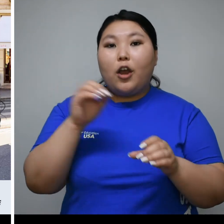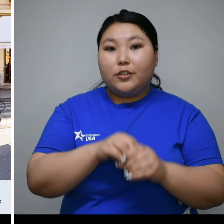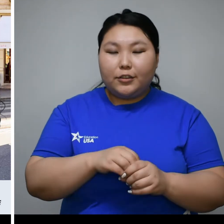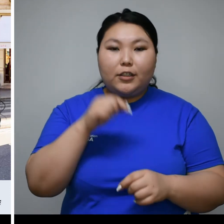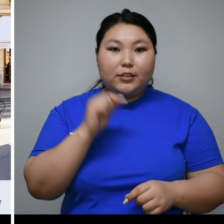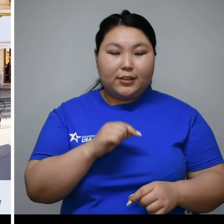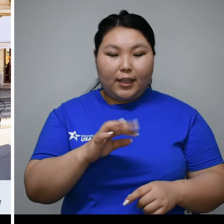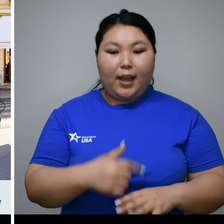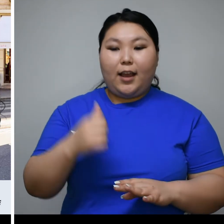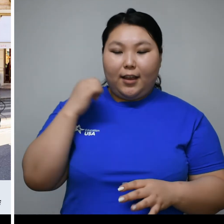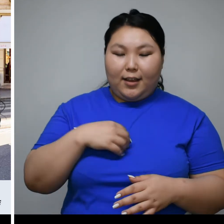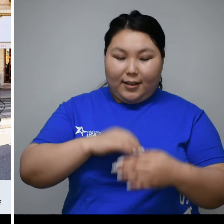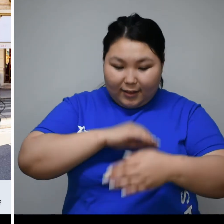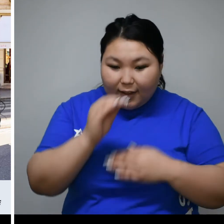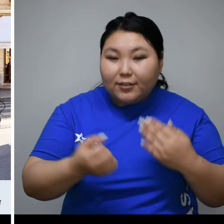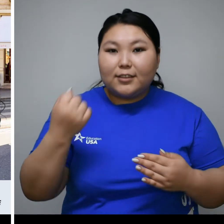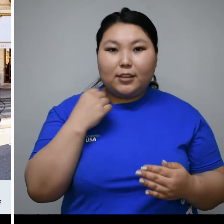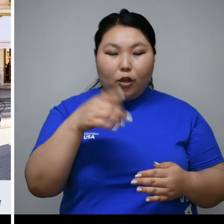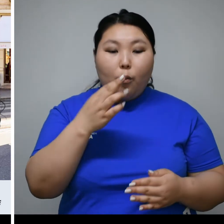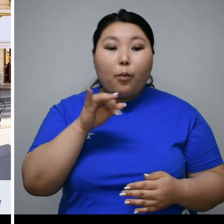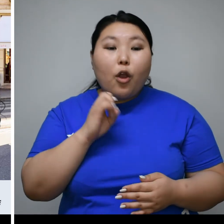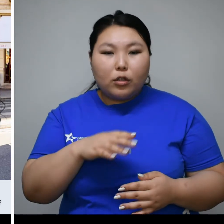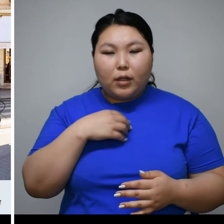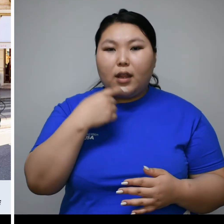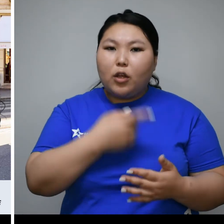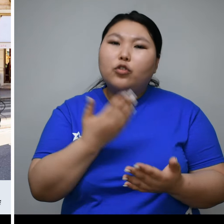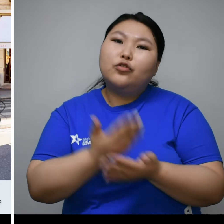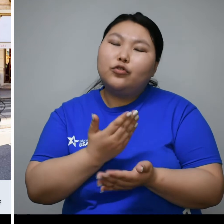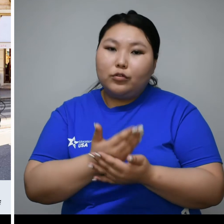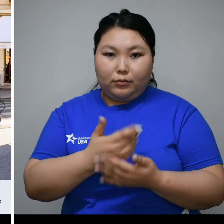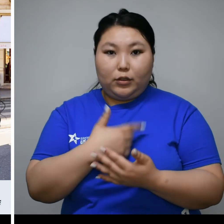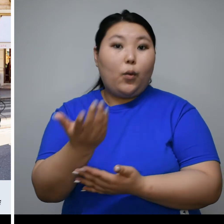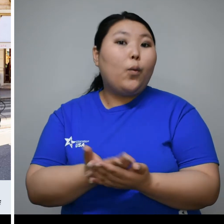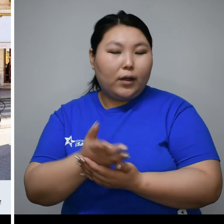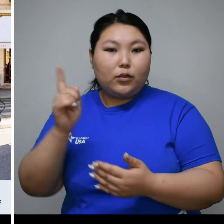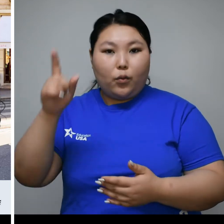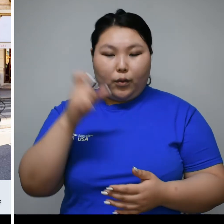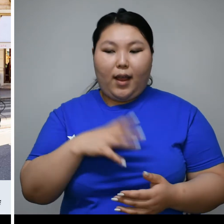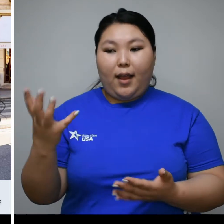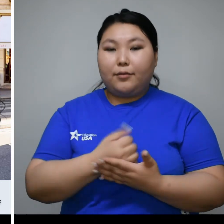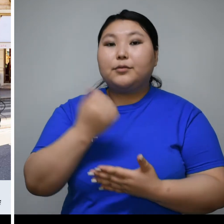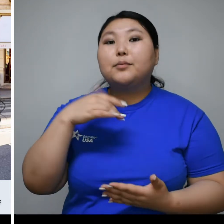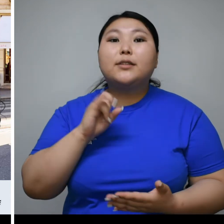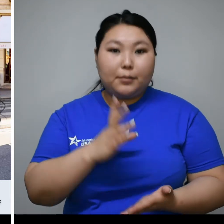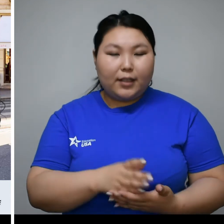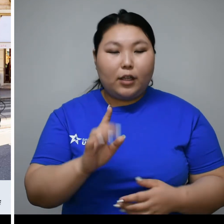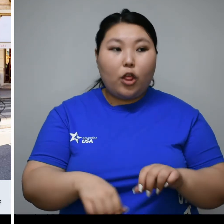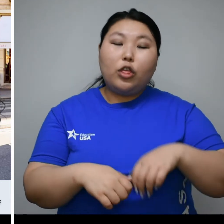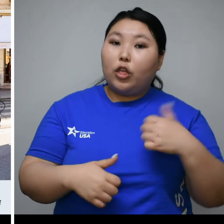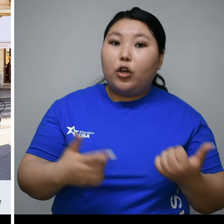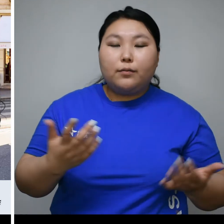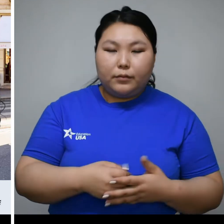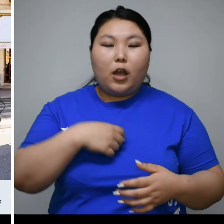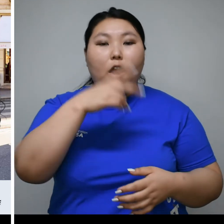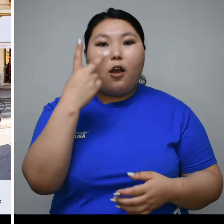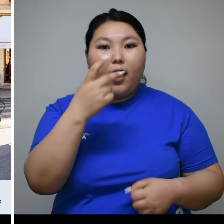төсөлд оролцоод энийхээ яг ард гарсан гэдэг энэ поинтын маань та ингээд дурдаад өгөөрөө гэж би гуйгаад тэр хүнээс авч ирсэн байгаа. За нөгөөх нь